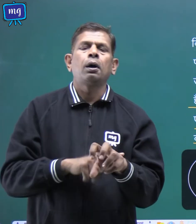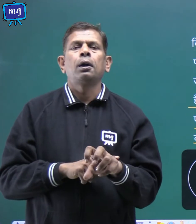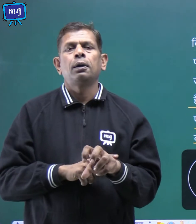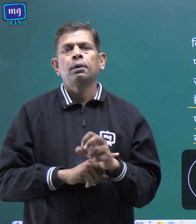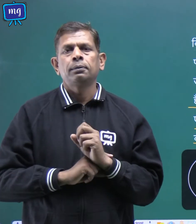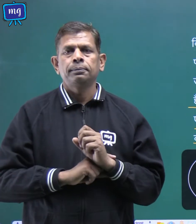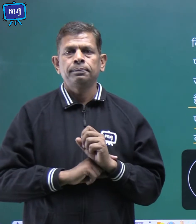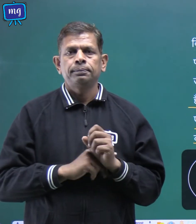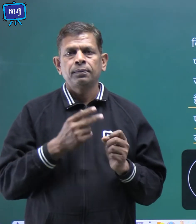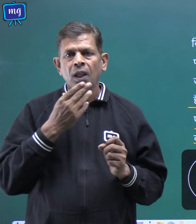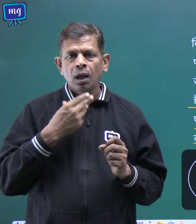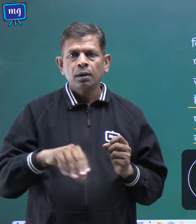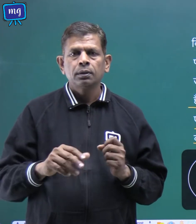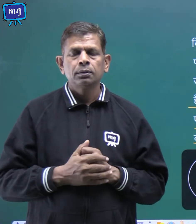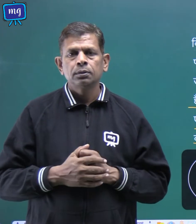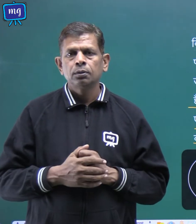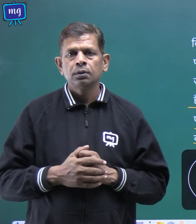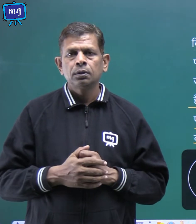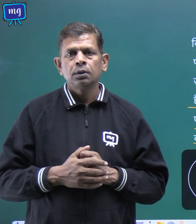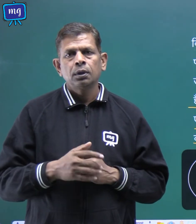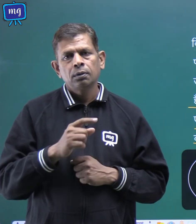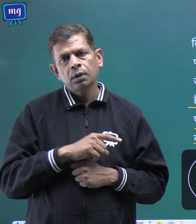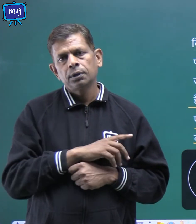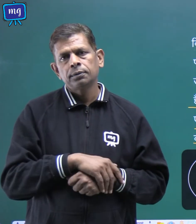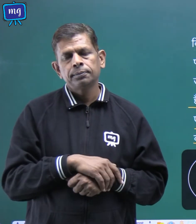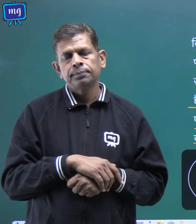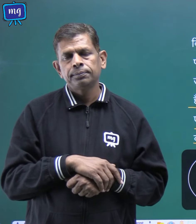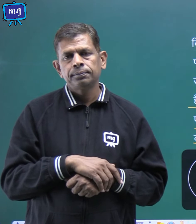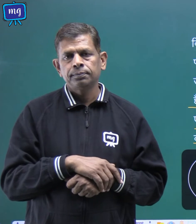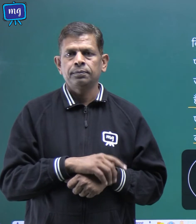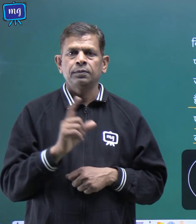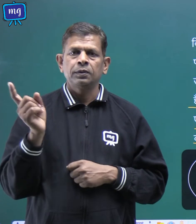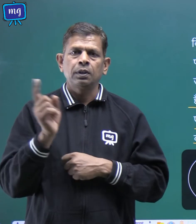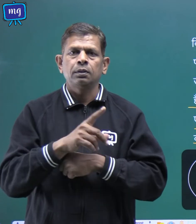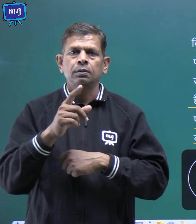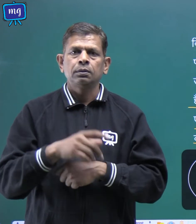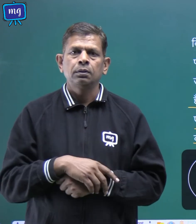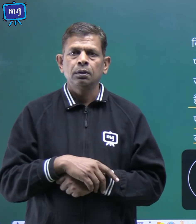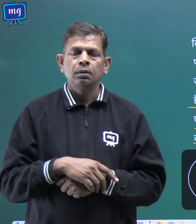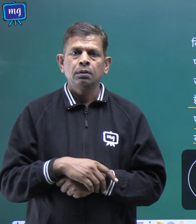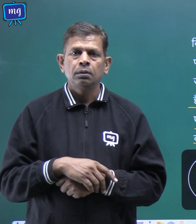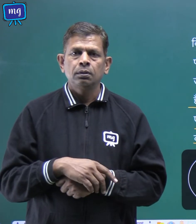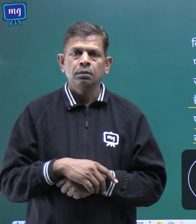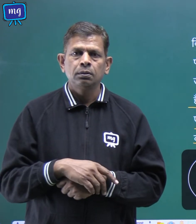है। कितना है बच्चों? 365 से 1/4 दिन।